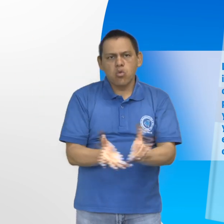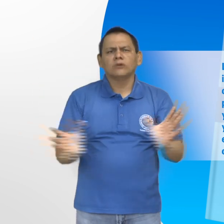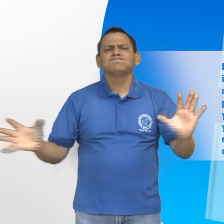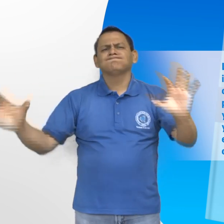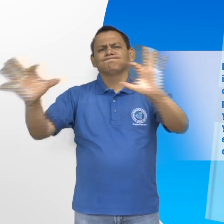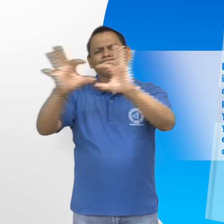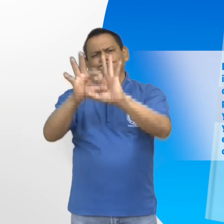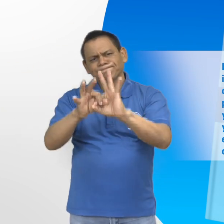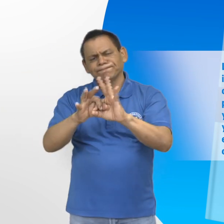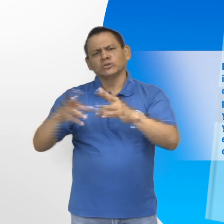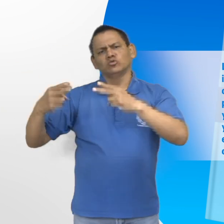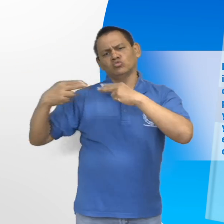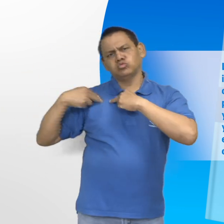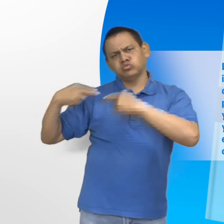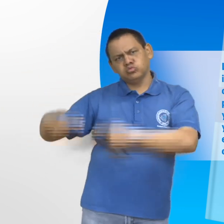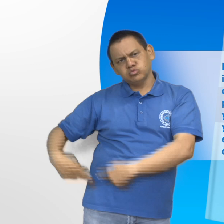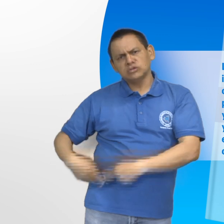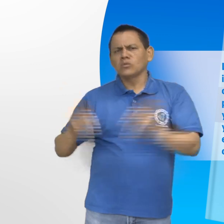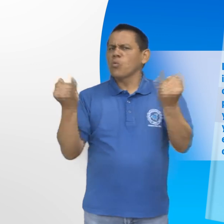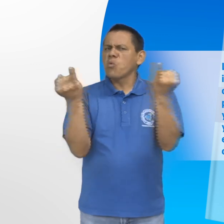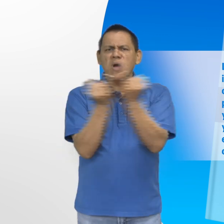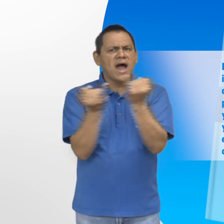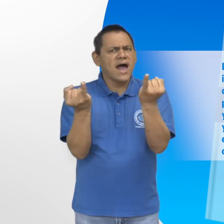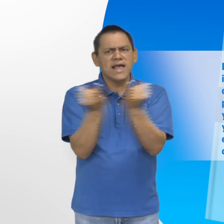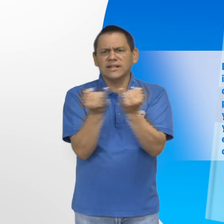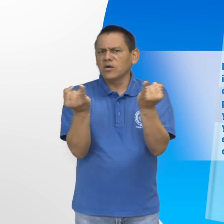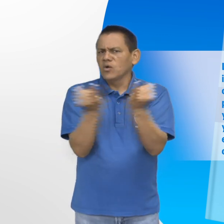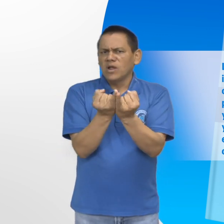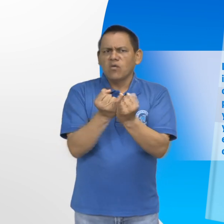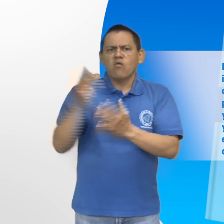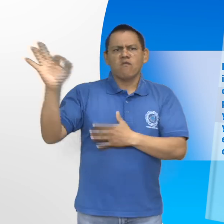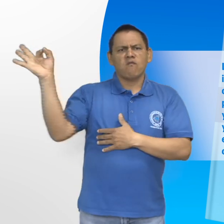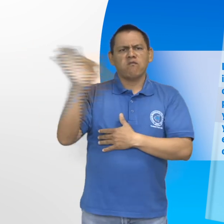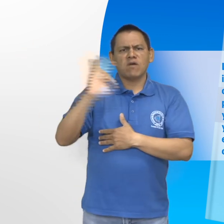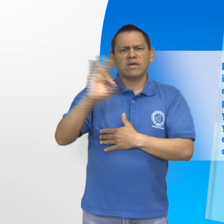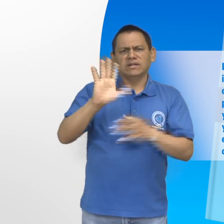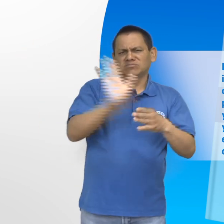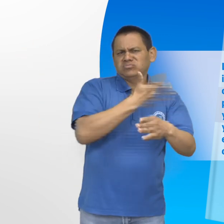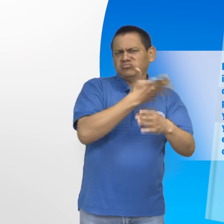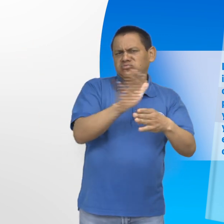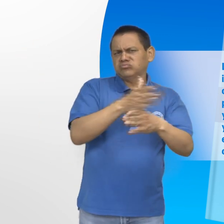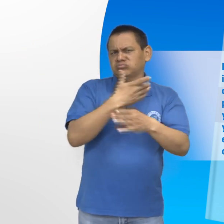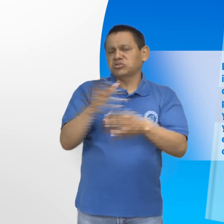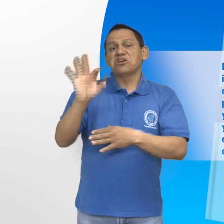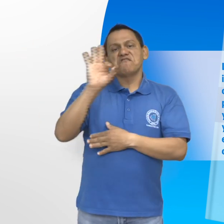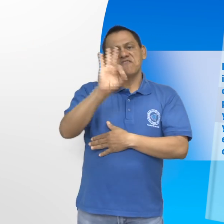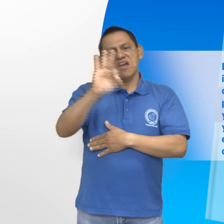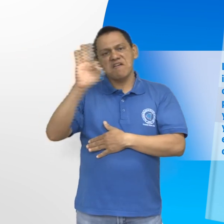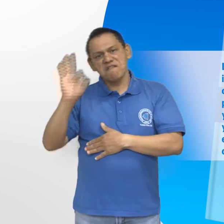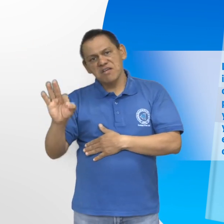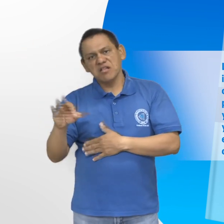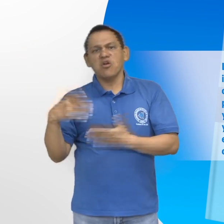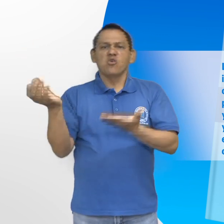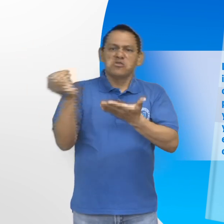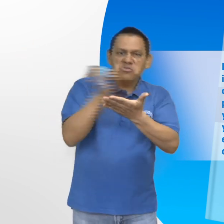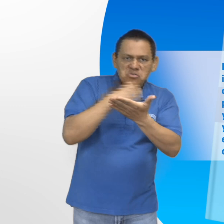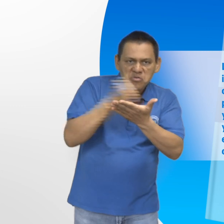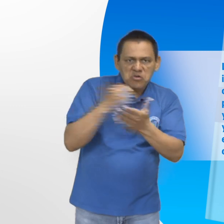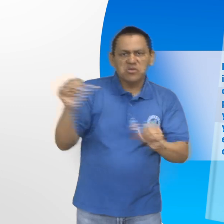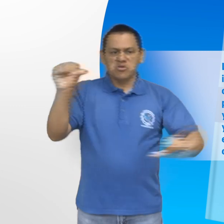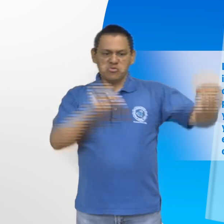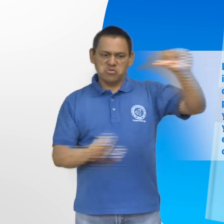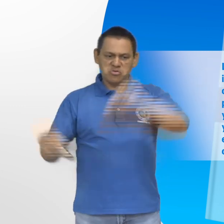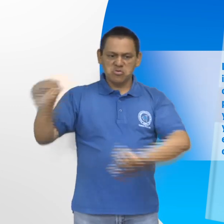La Tierra forma con la humanidad una única identidad compleja. Es viva y se comporta como